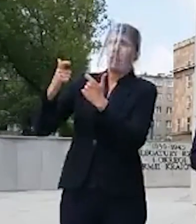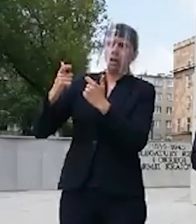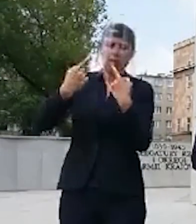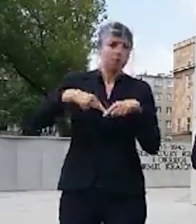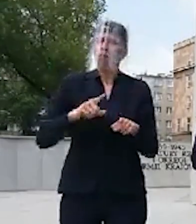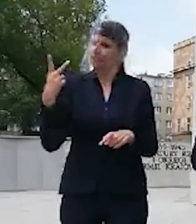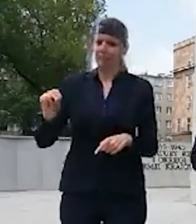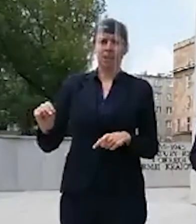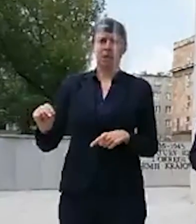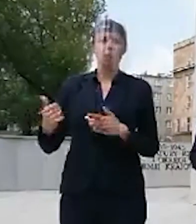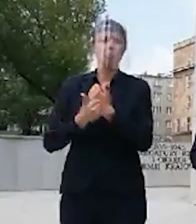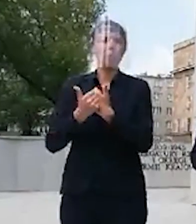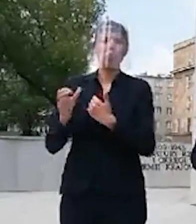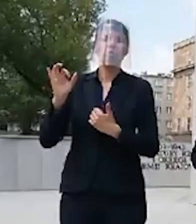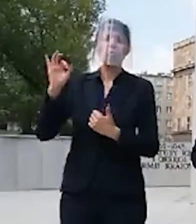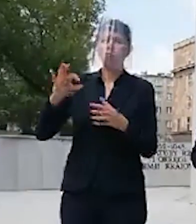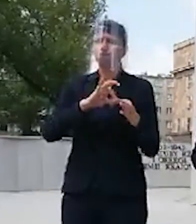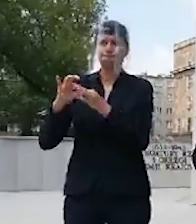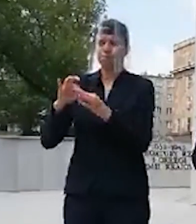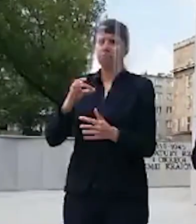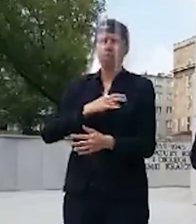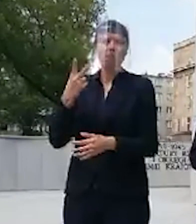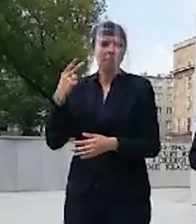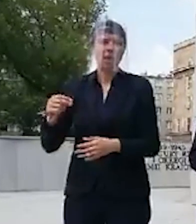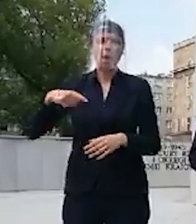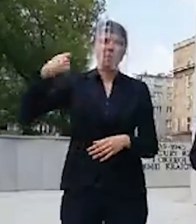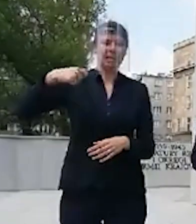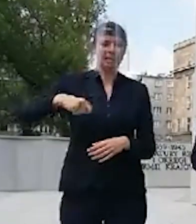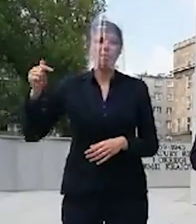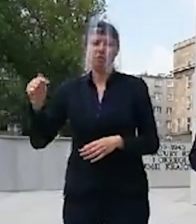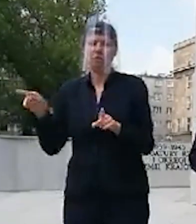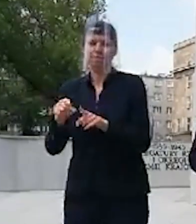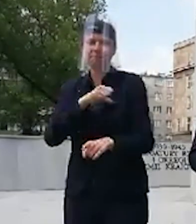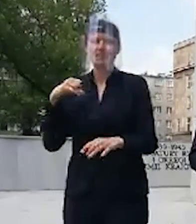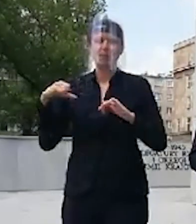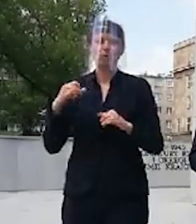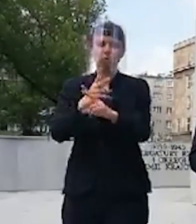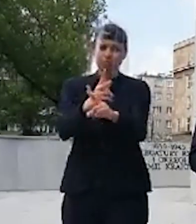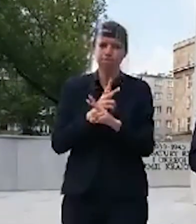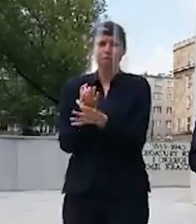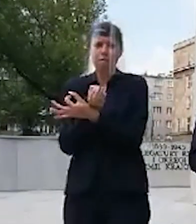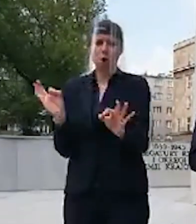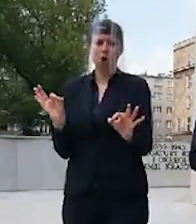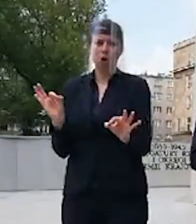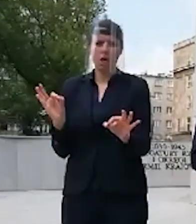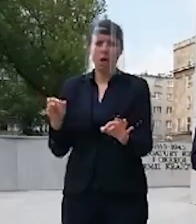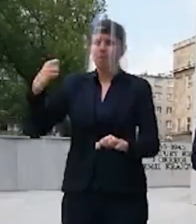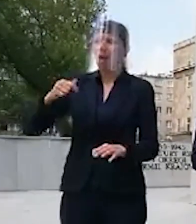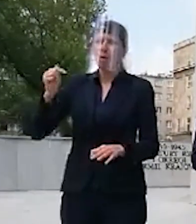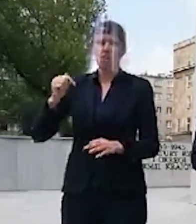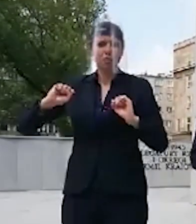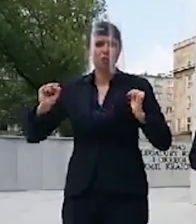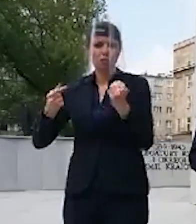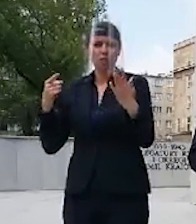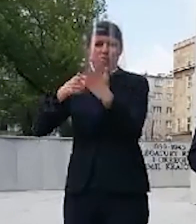Prezydent, tak jak samorząd, jest wolny, niezależny i powinien funkcjonować wyłącznie z myślą dla